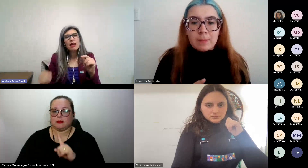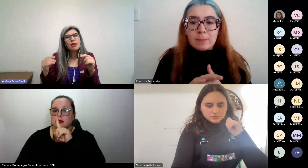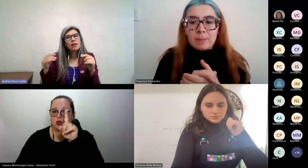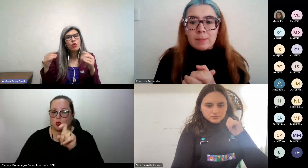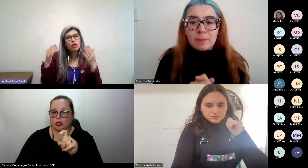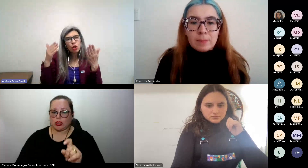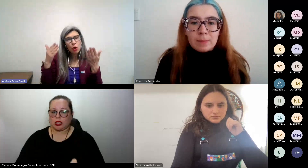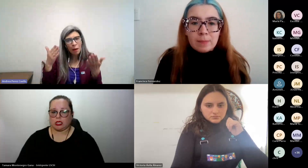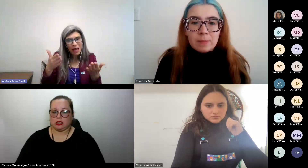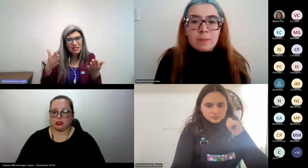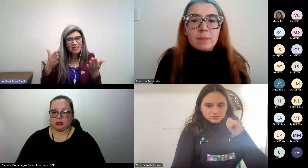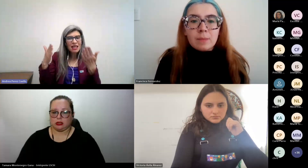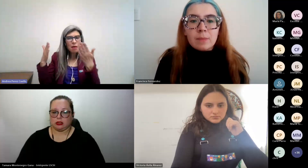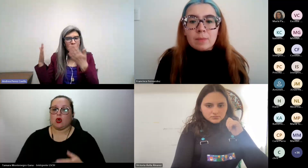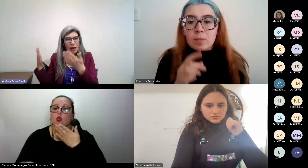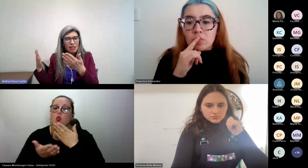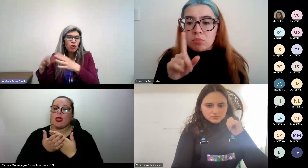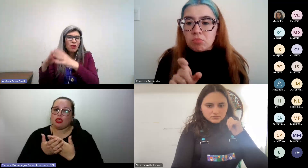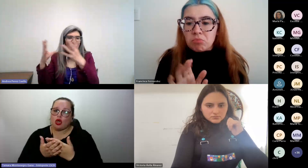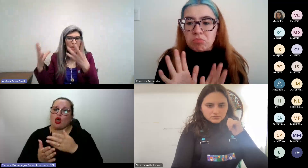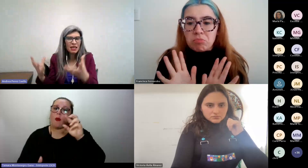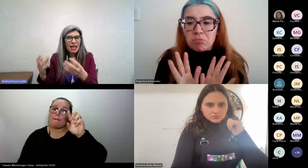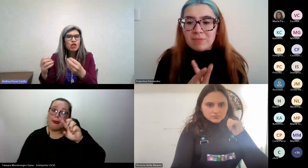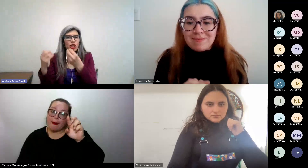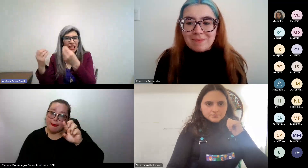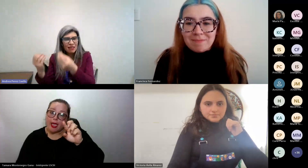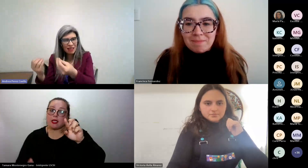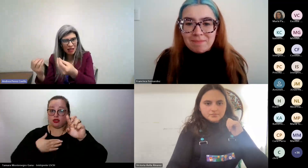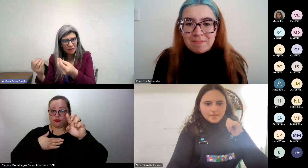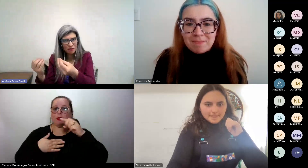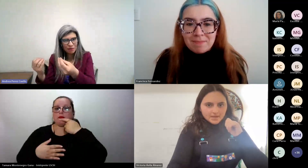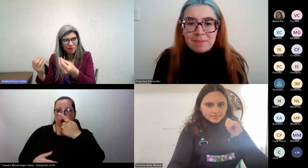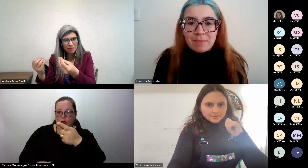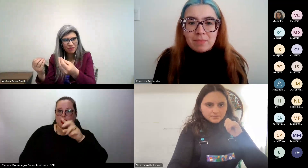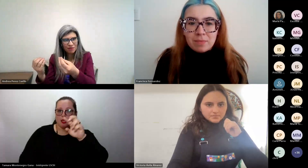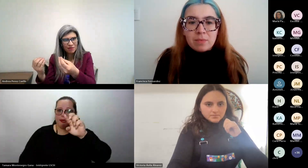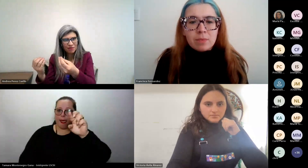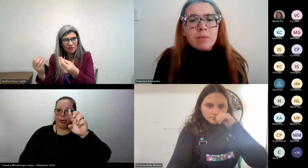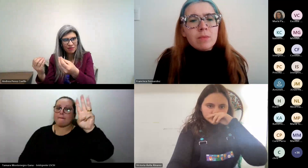es, cuando los papás, las mamás o la familia es oyente